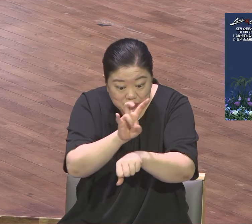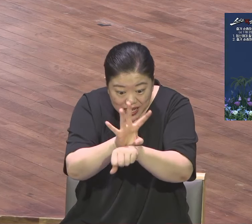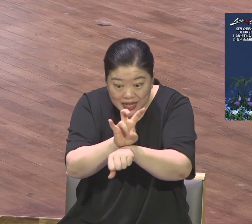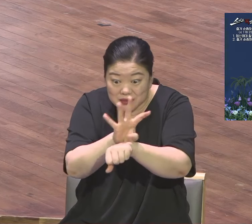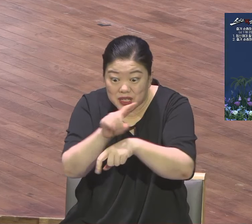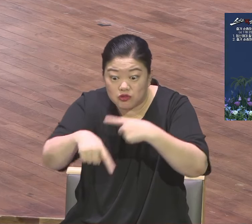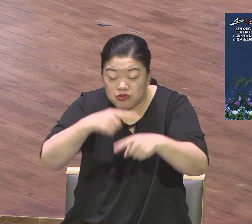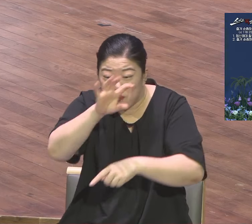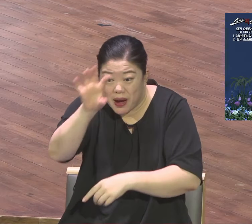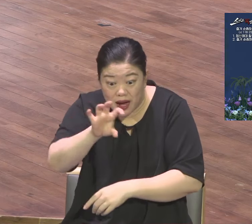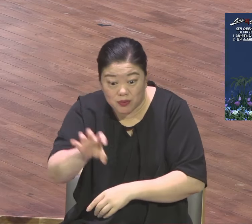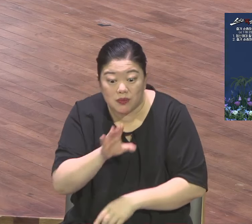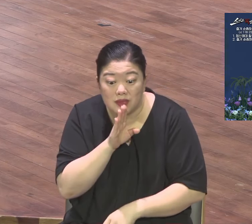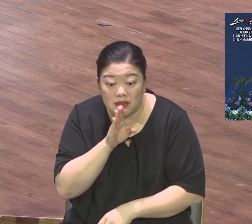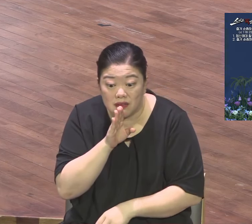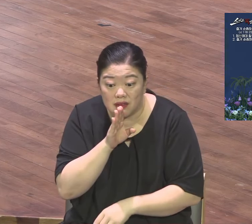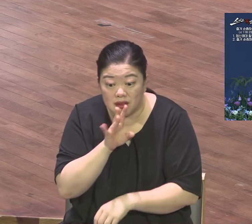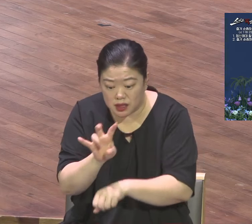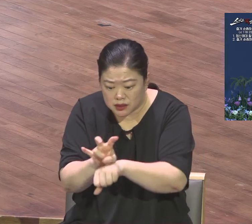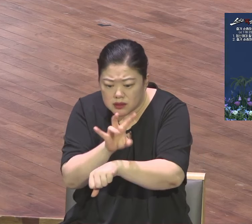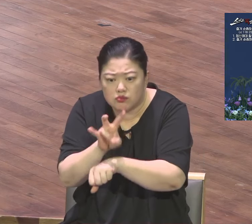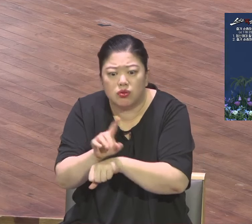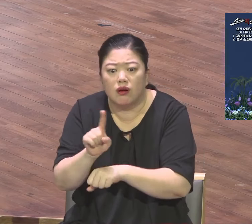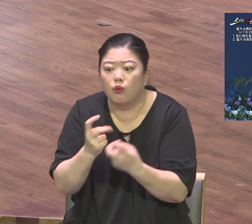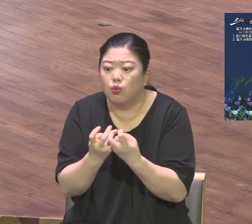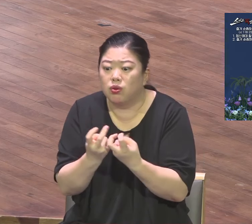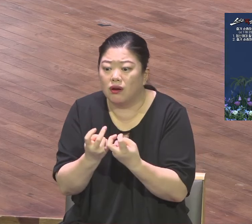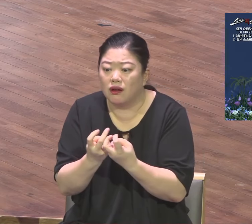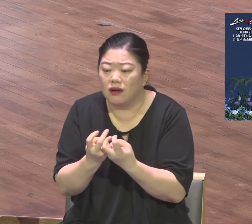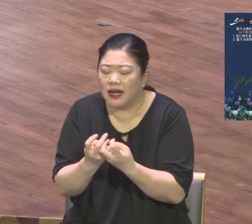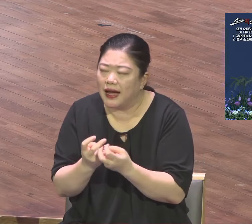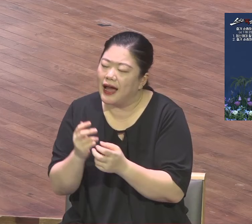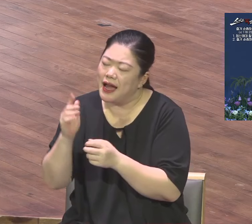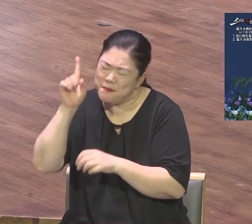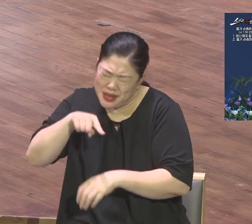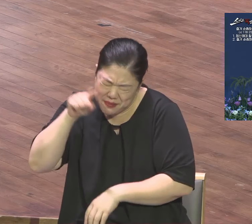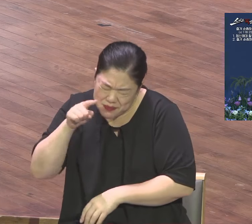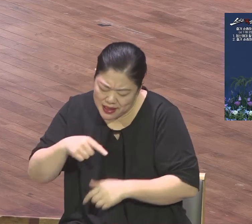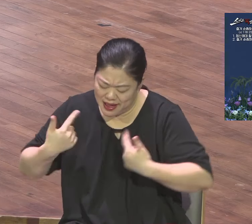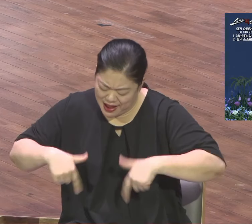사는, 하나님 떠나 사는 그런 삶하고 늘 하나님을 생각하고.